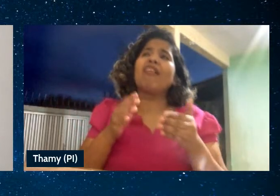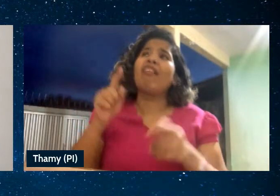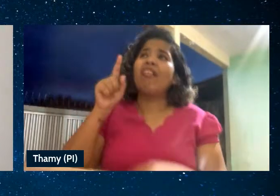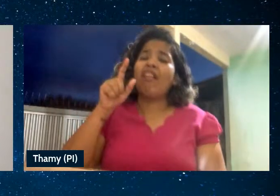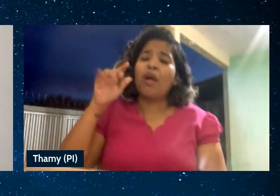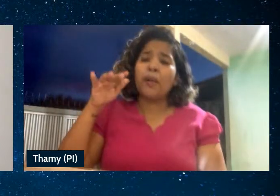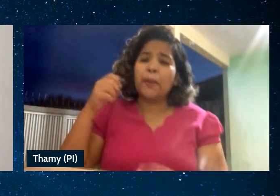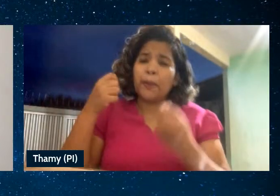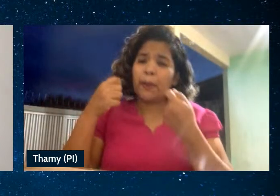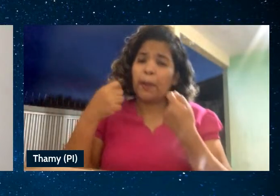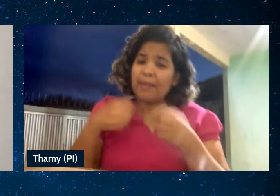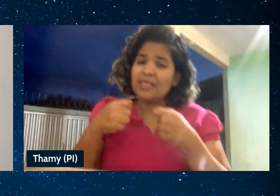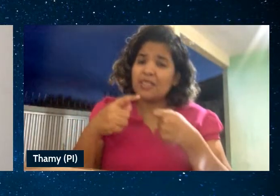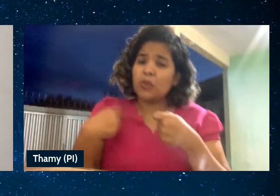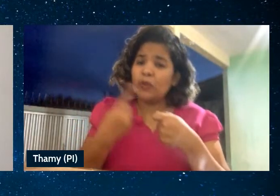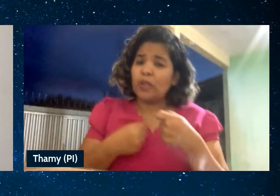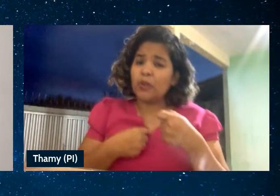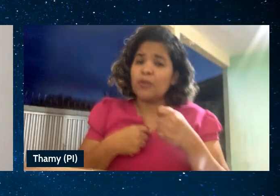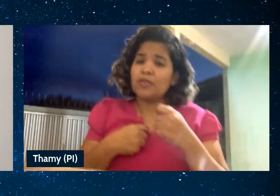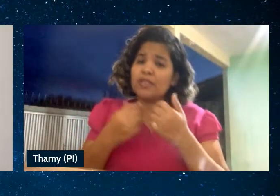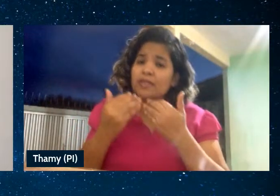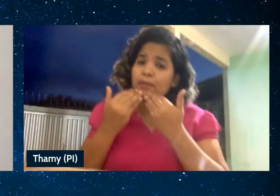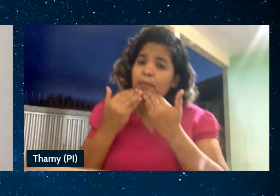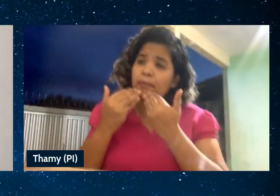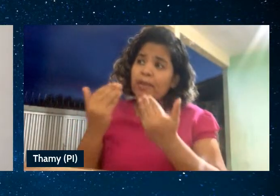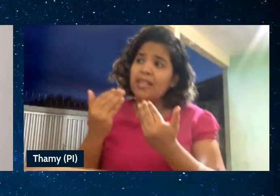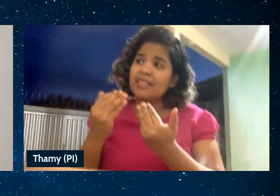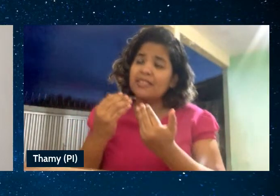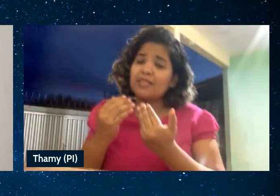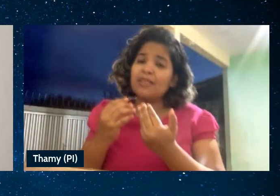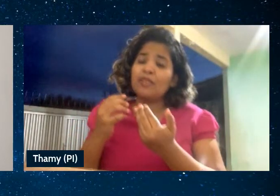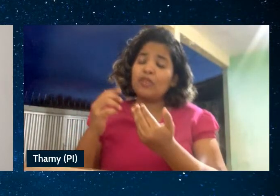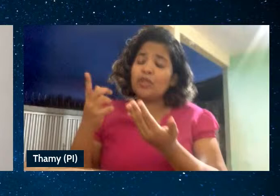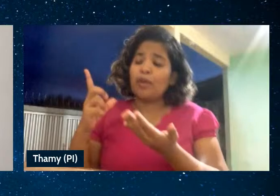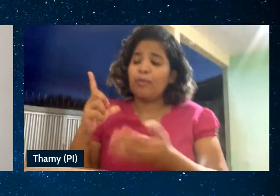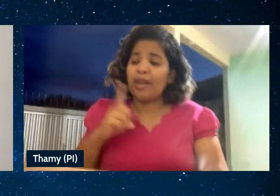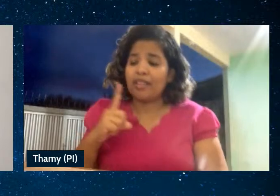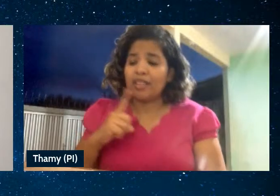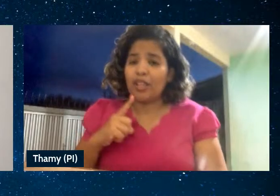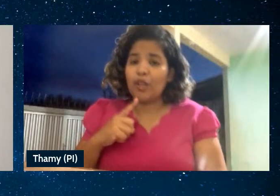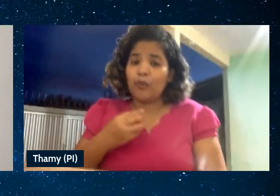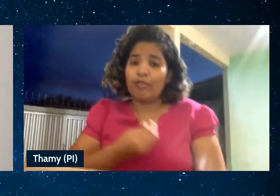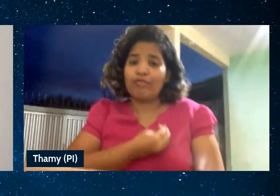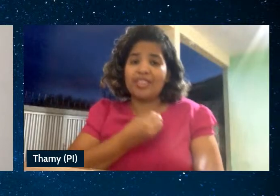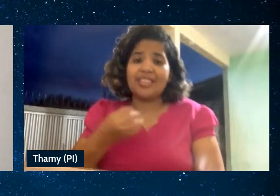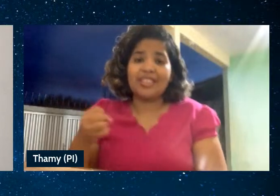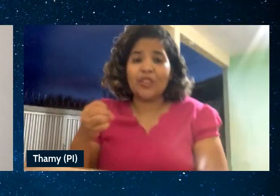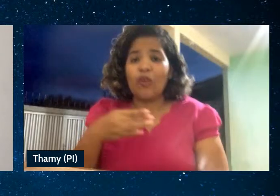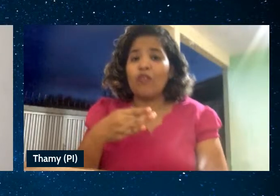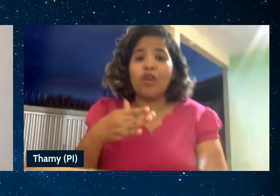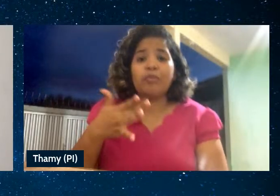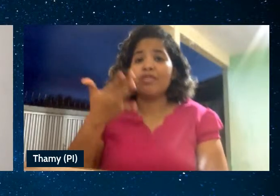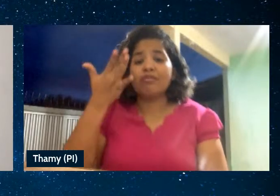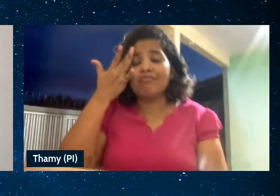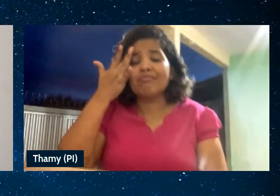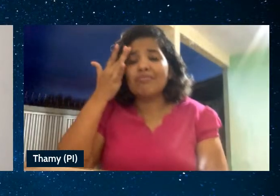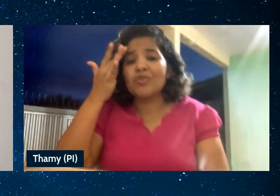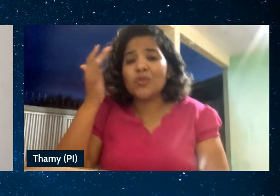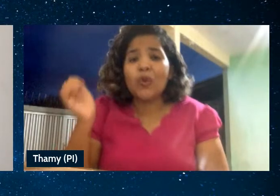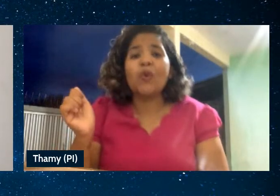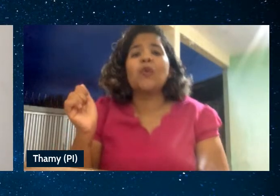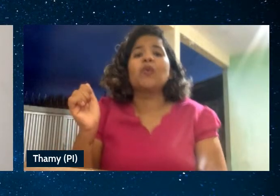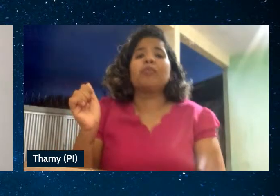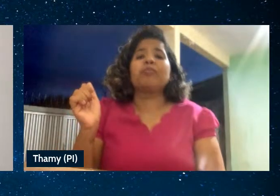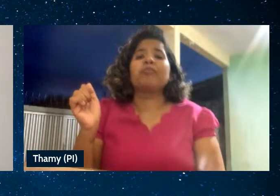nossas preces para se reerguerem perante a vida porque não souberam valorizá-la no